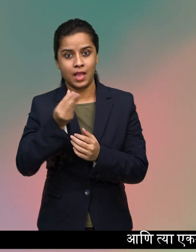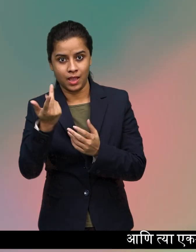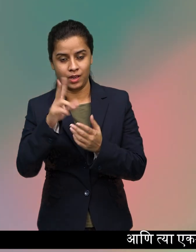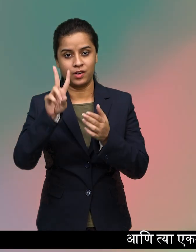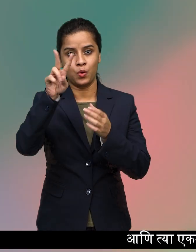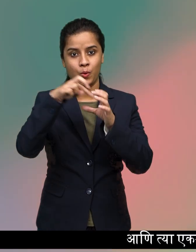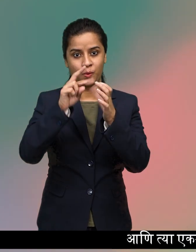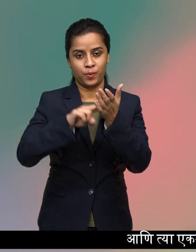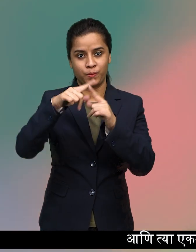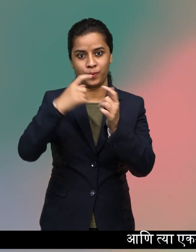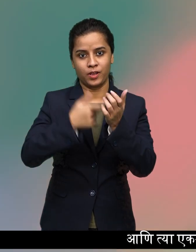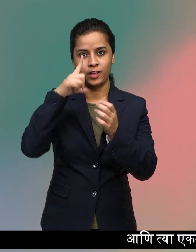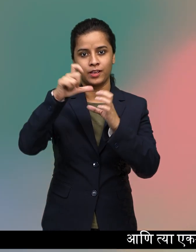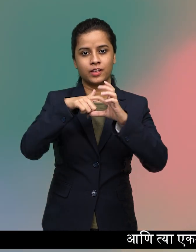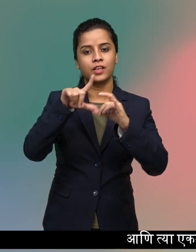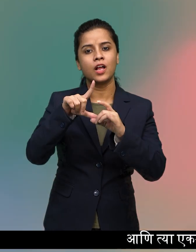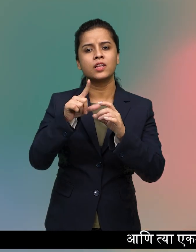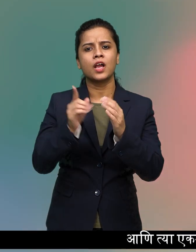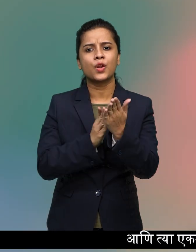आणि त्या एकमार्गी वन वे असल्याचे शोधले.